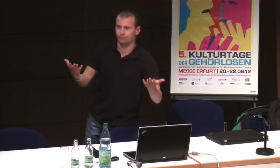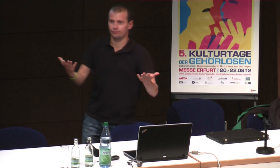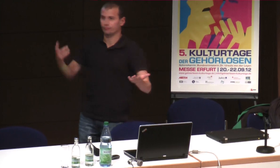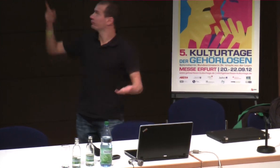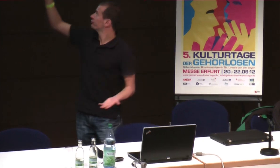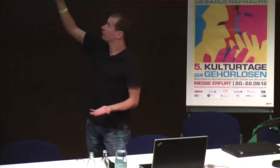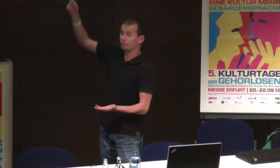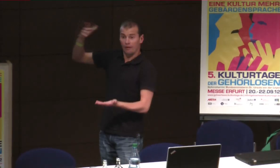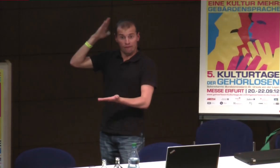So,